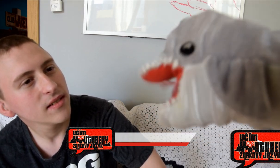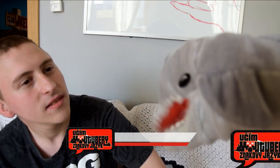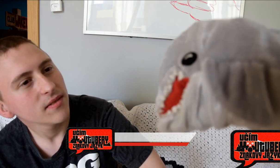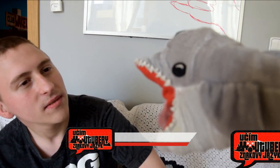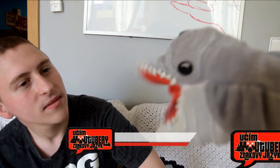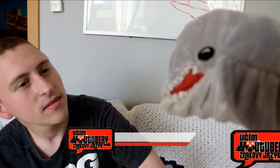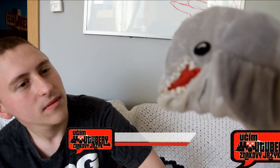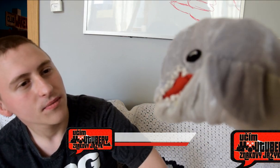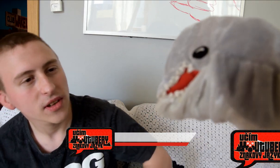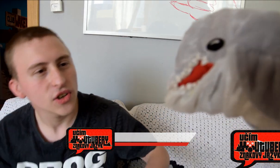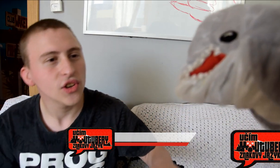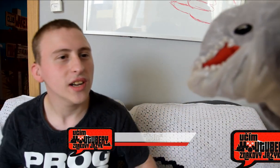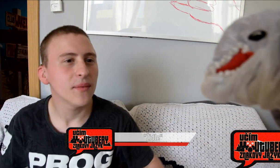řekne židle?